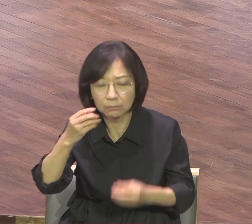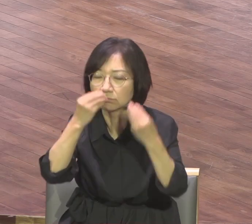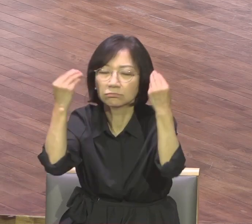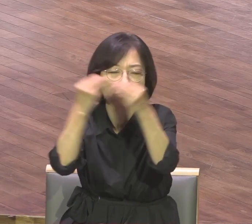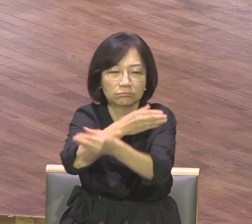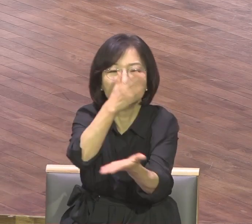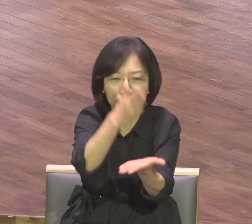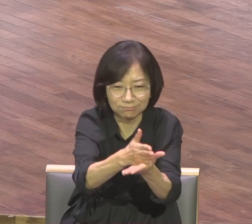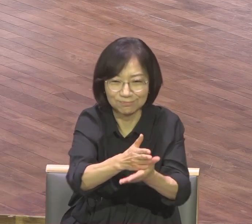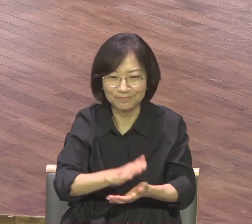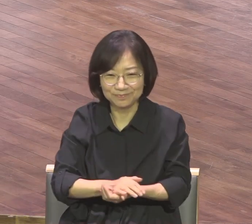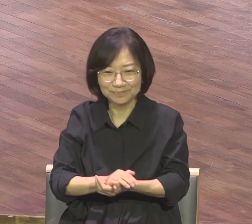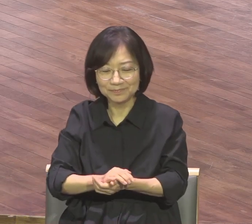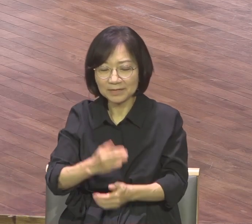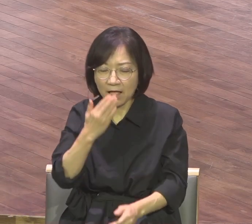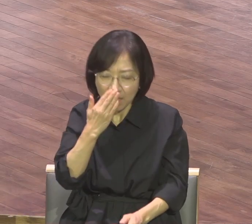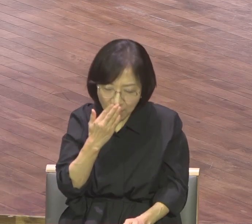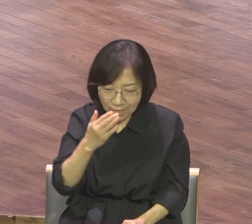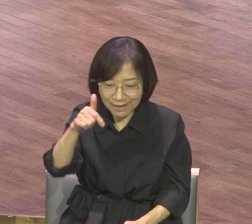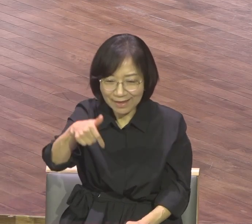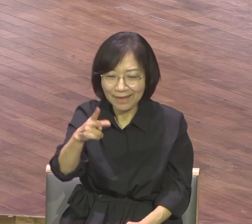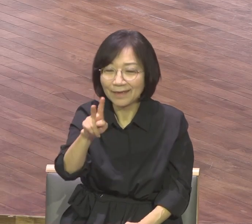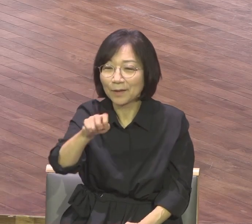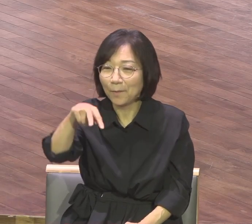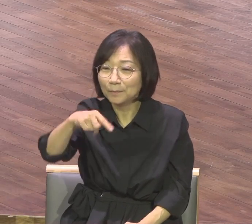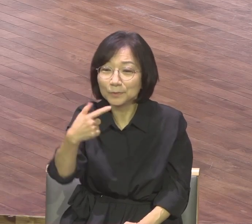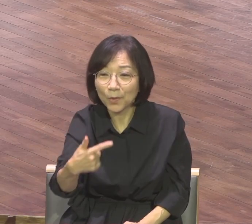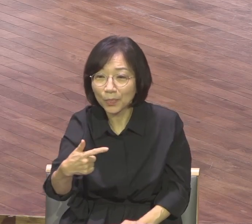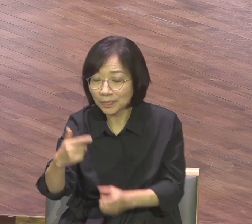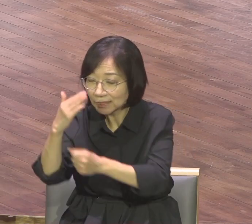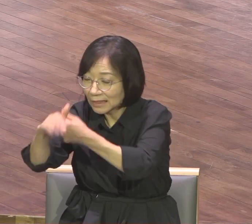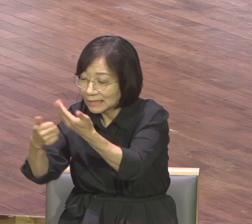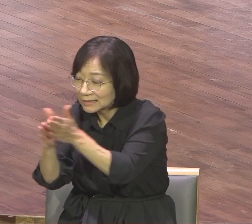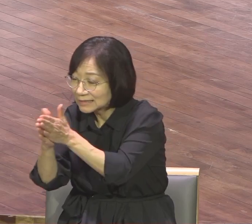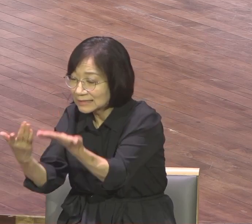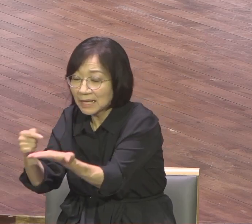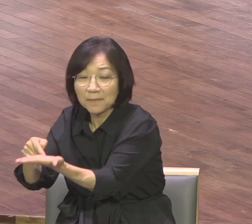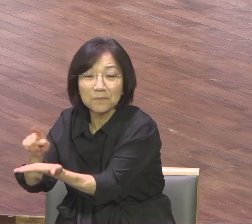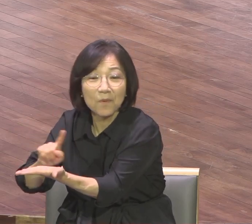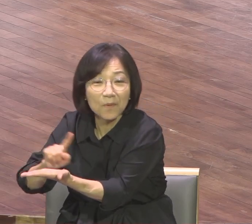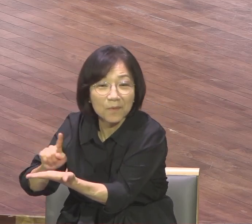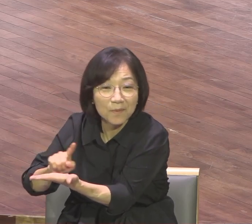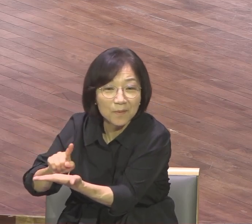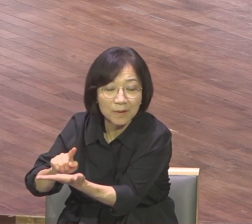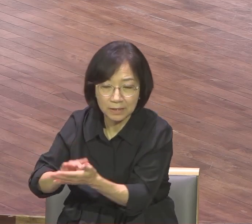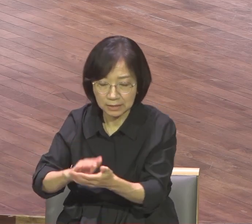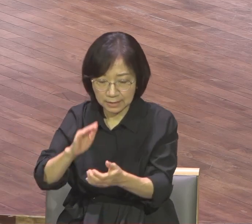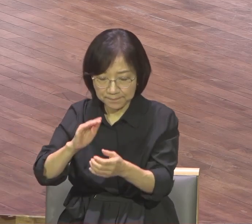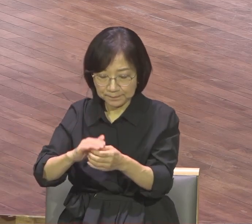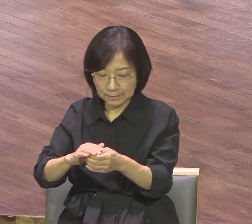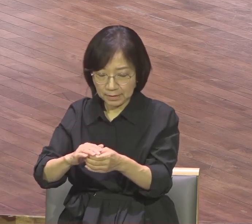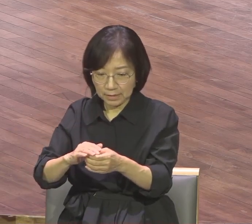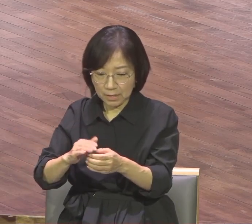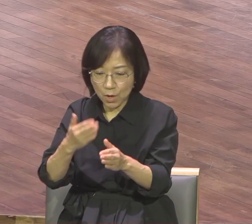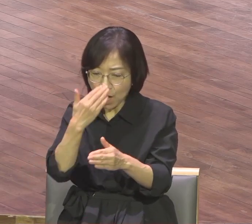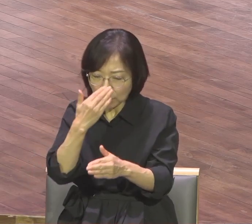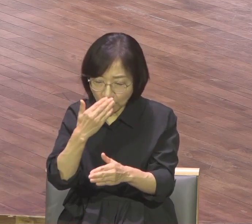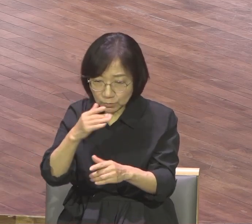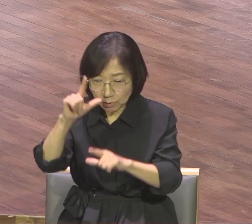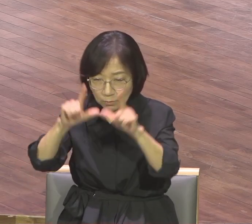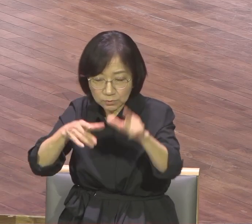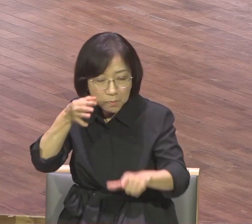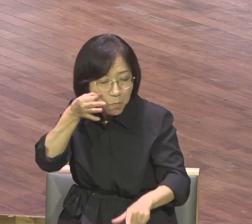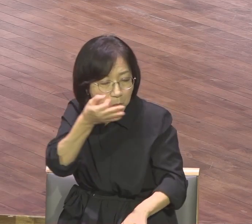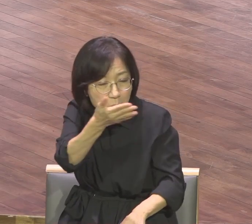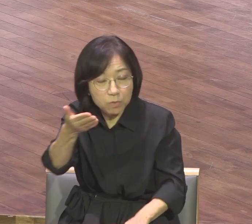성경적 겸손은 아니에요. 그거 아닙니다. 성경적 겸손의 모델이 누구예요? 예수